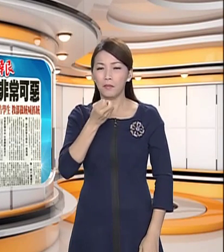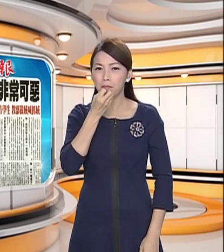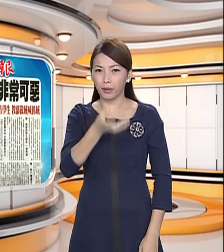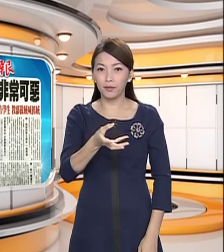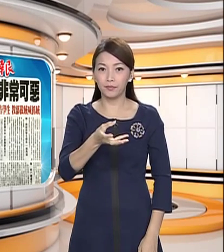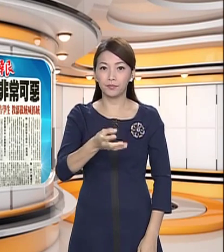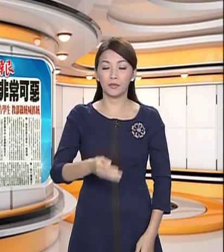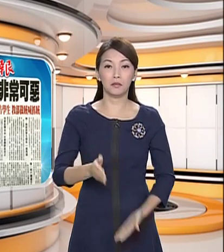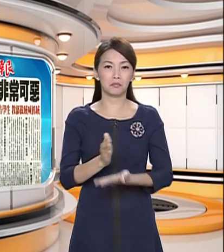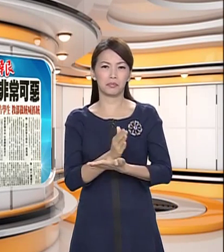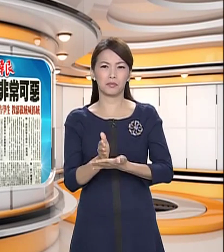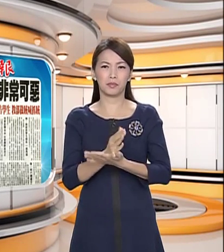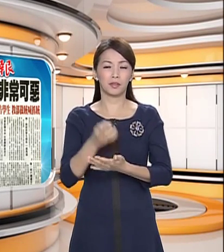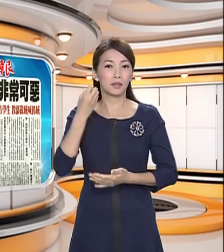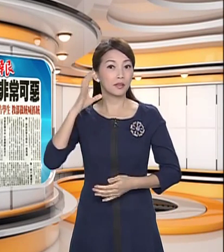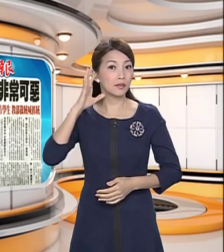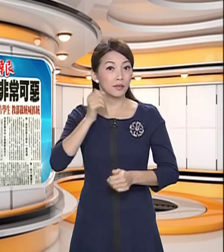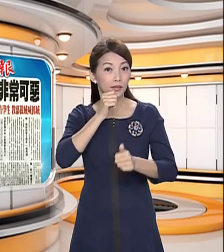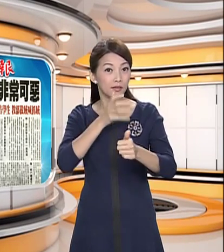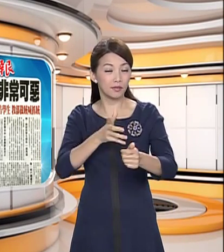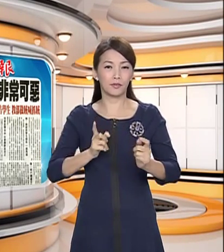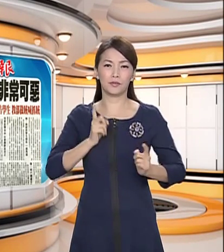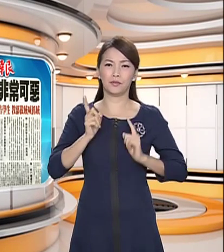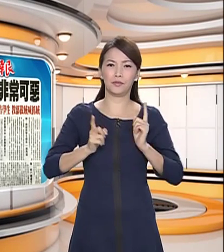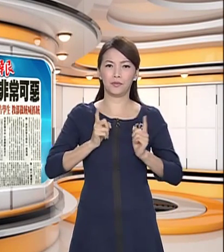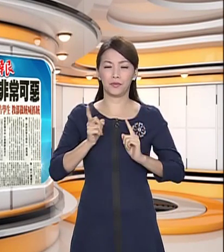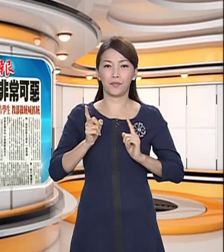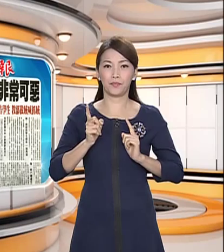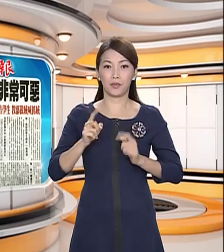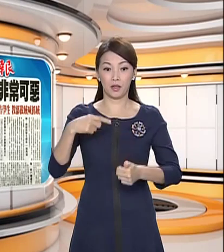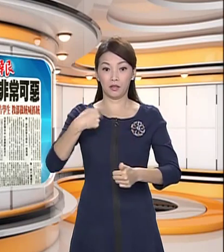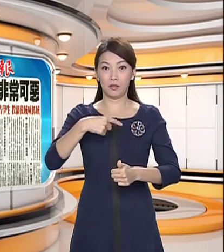评教育部是严重妨碍了新闻自由。